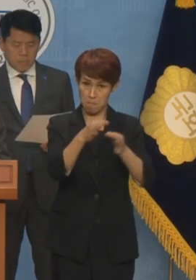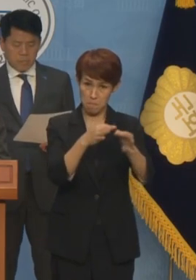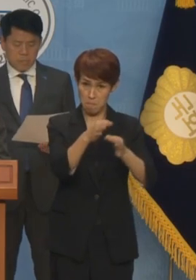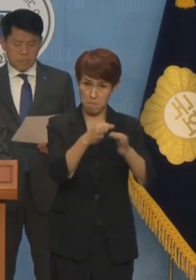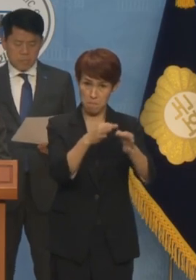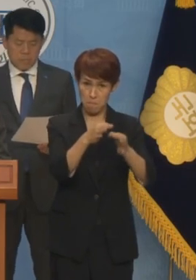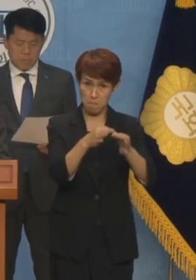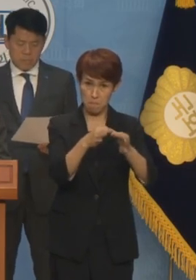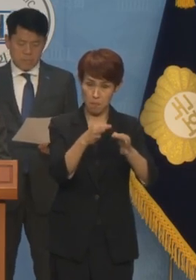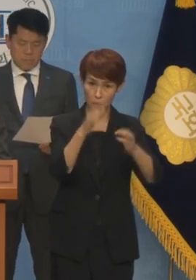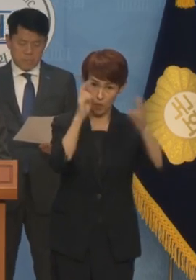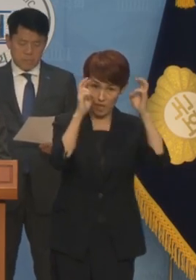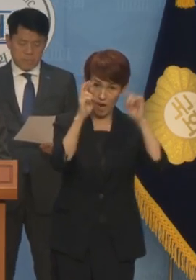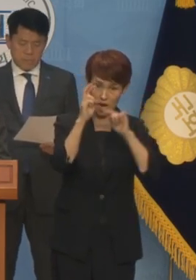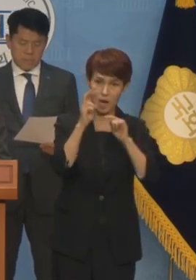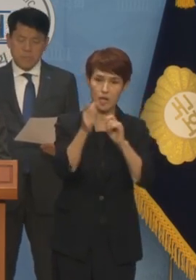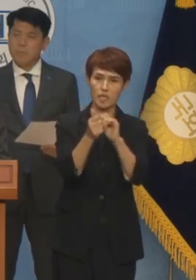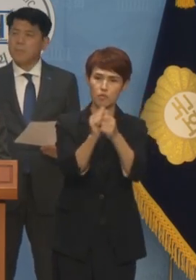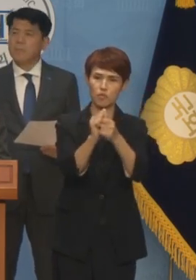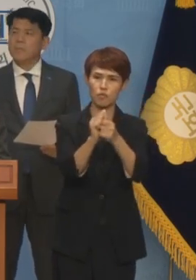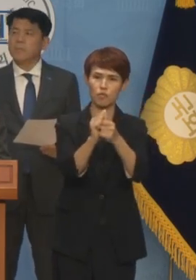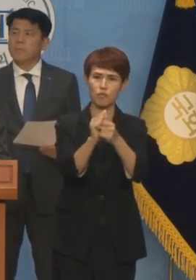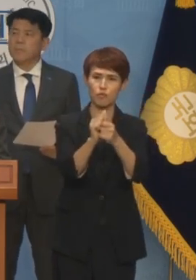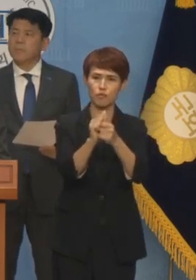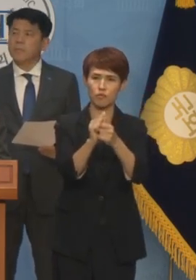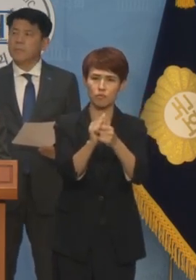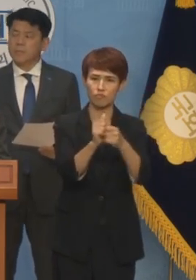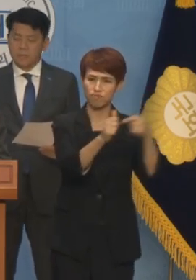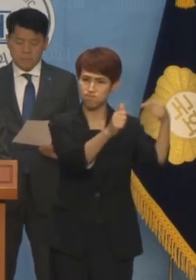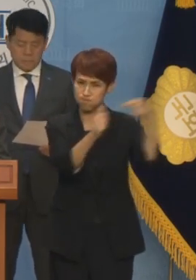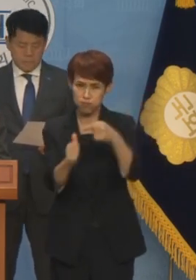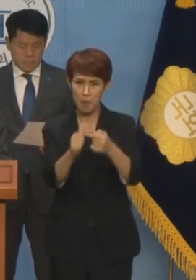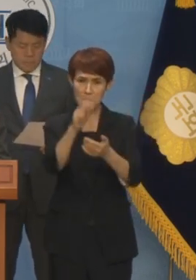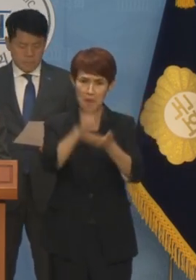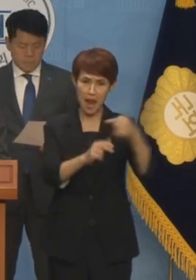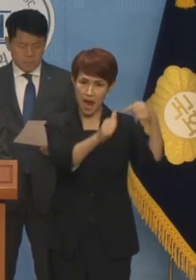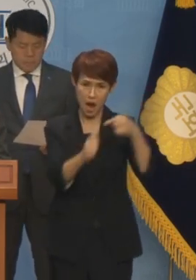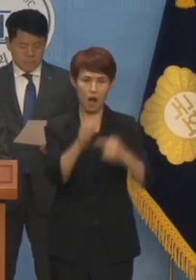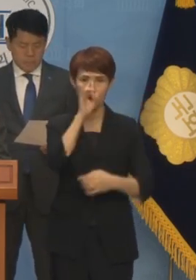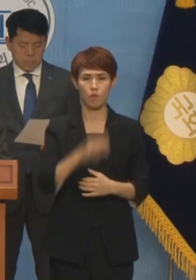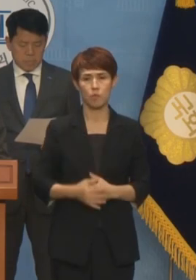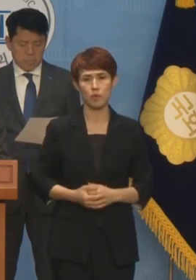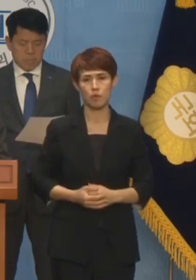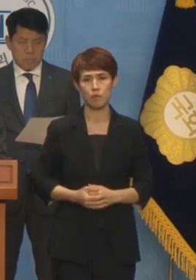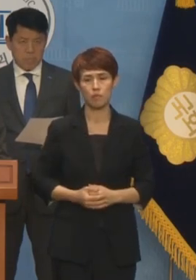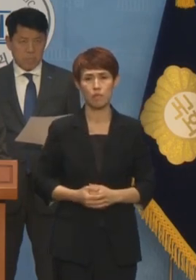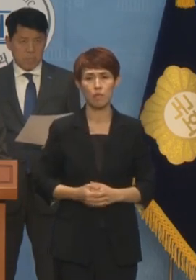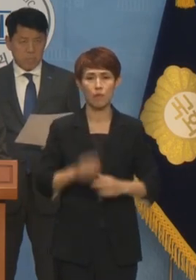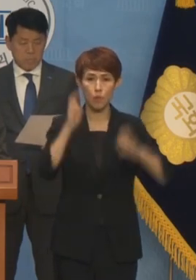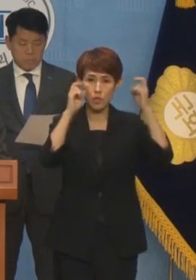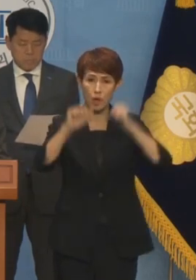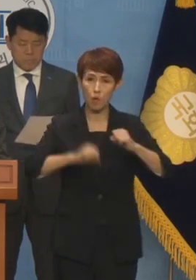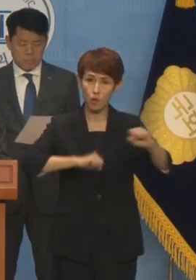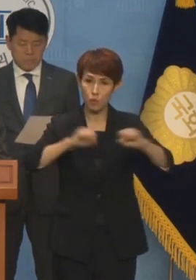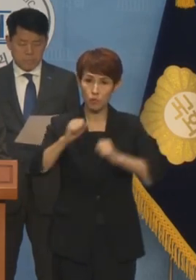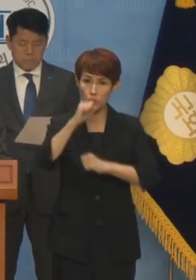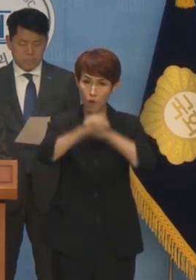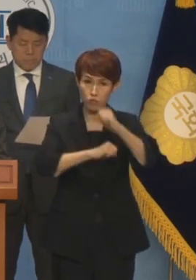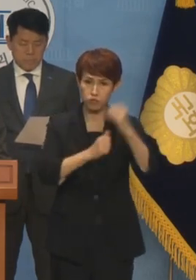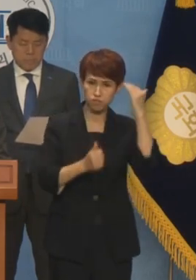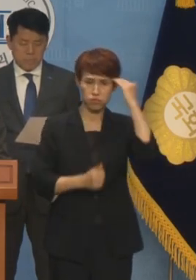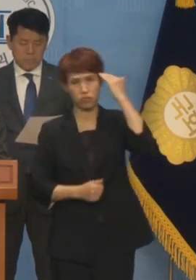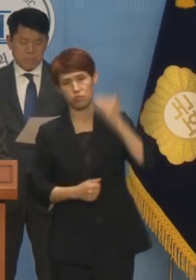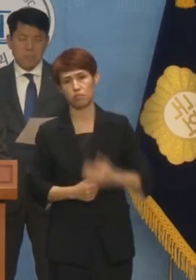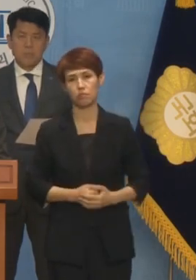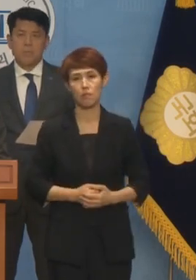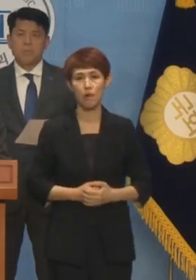사업을 하는 기업의 지분 변경을 강제해서는 안 됩니다. 기업 활동의 자유를 침해하는 것입니다. 우리